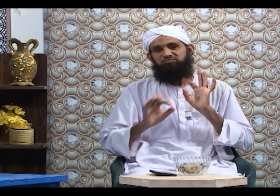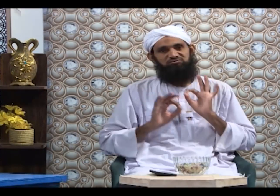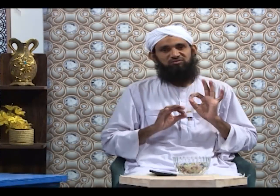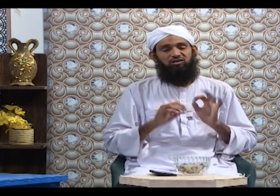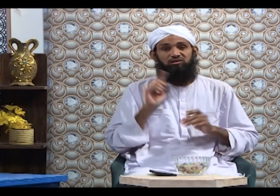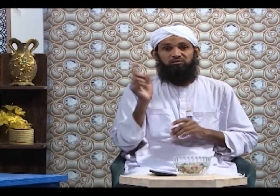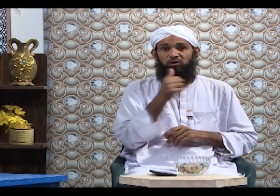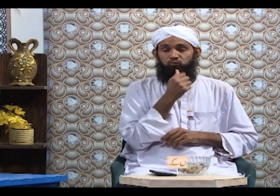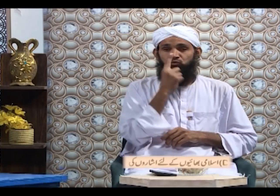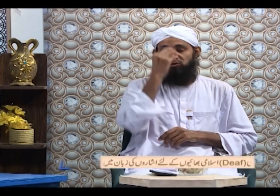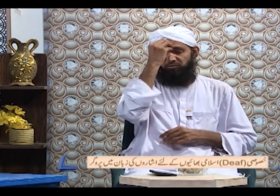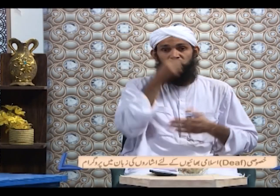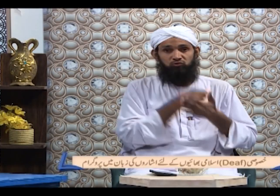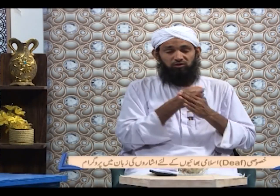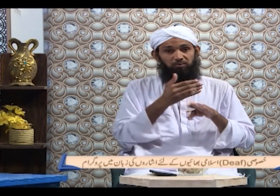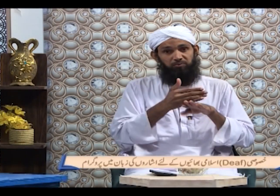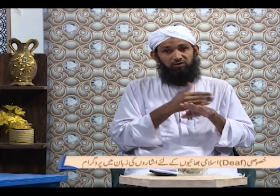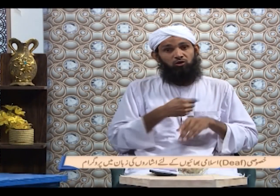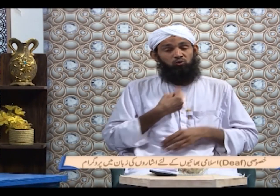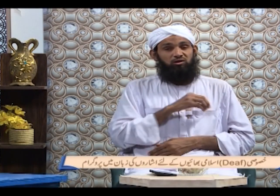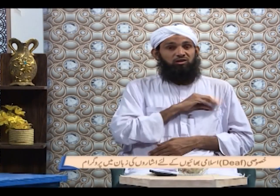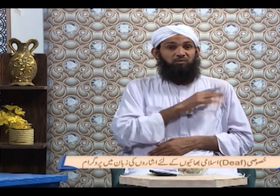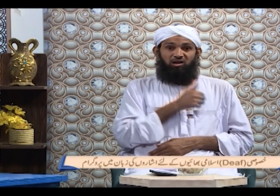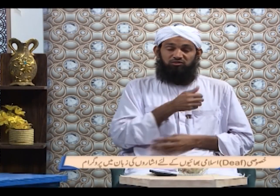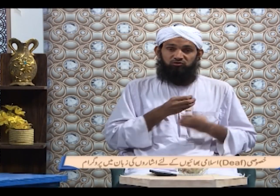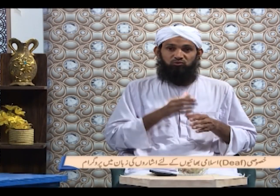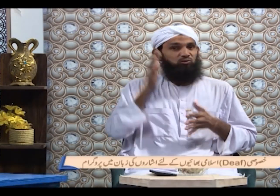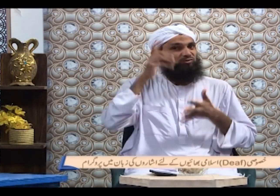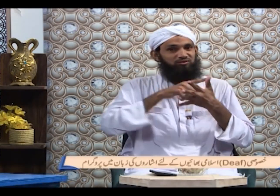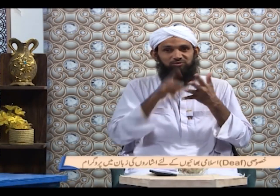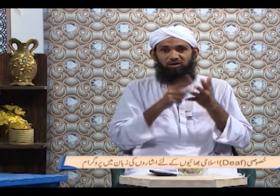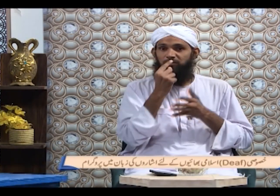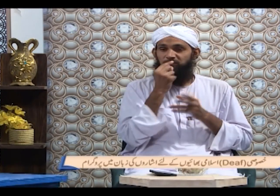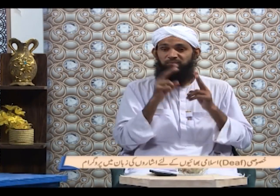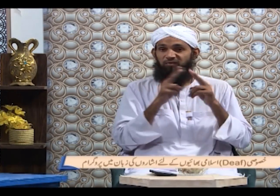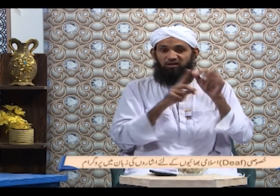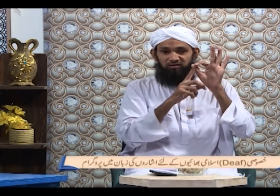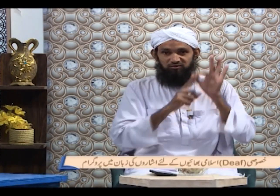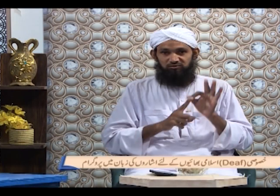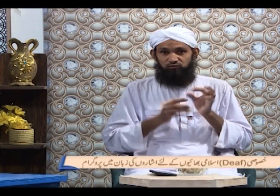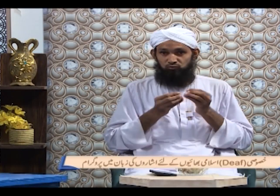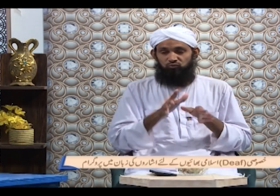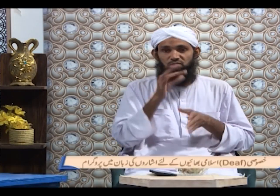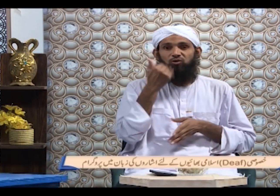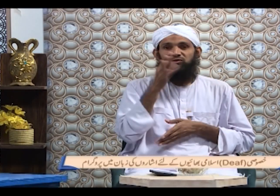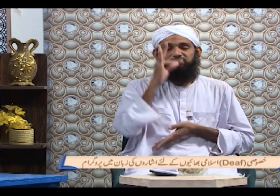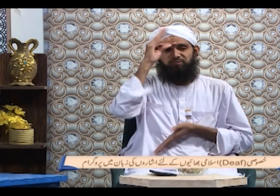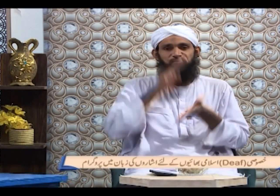کہ پہلے خود اپنی عملی حالت درست کریں، نماز روزے کی پابندی اور پیارے آقا صلی اللہ علیہ وآلہ